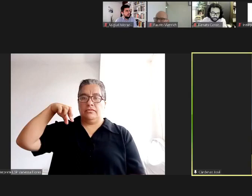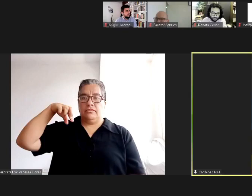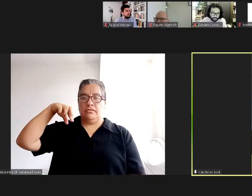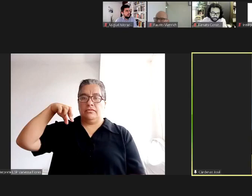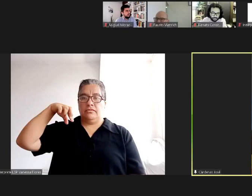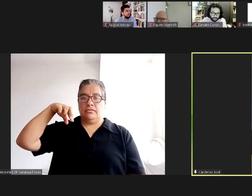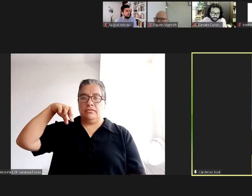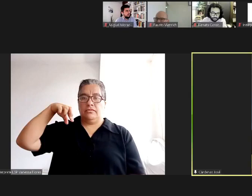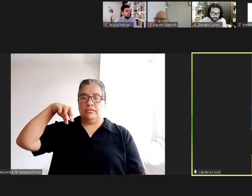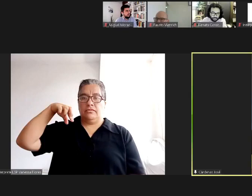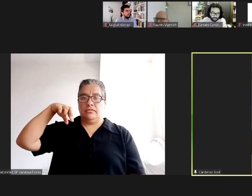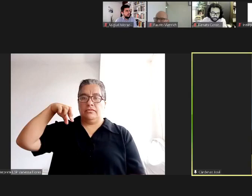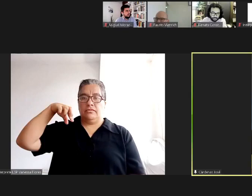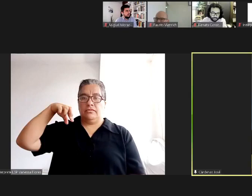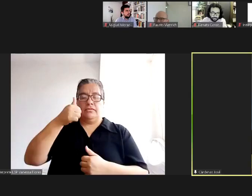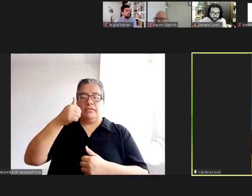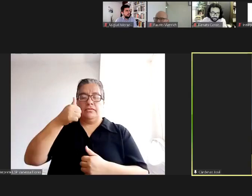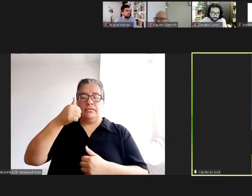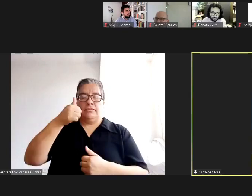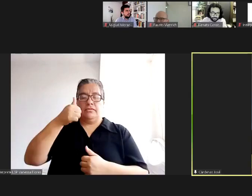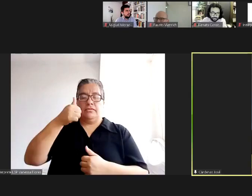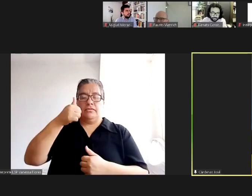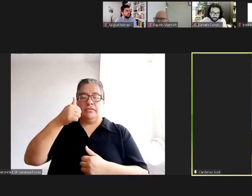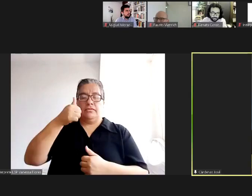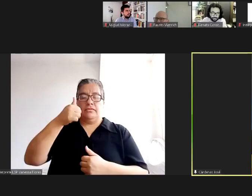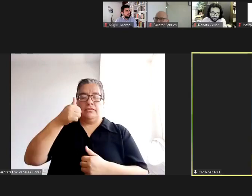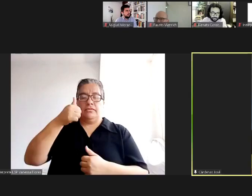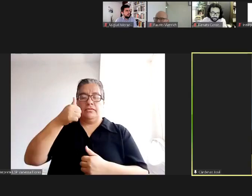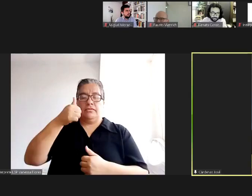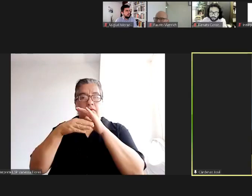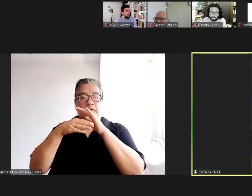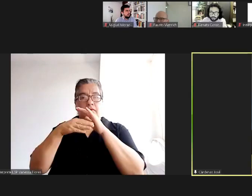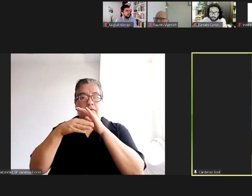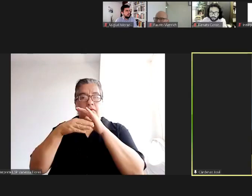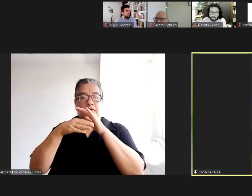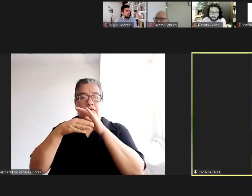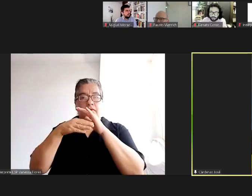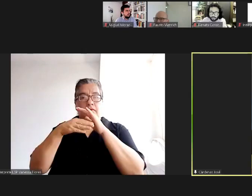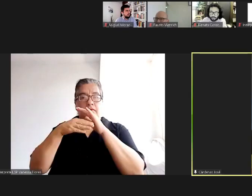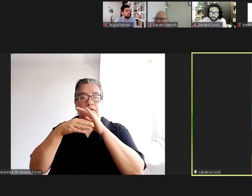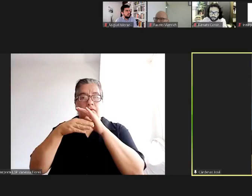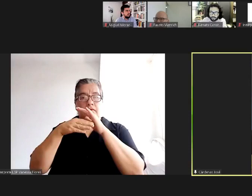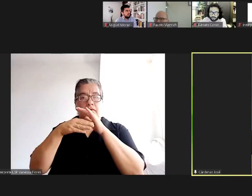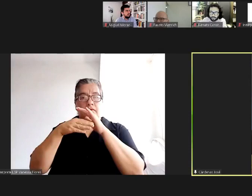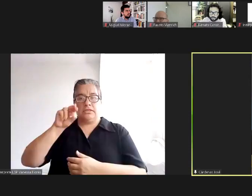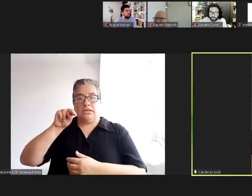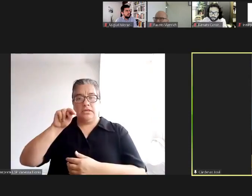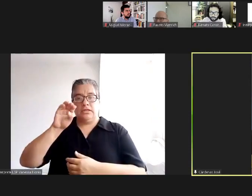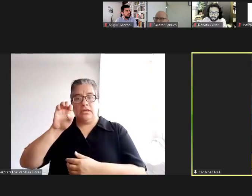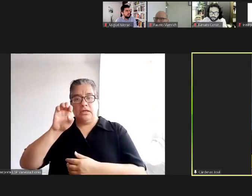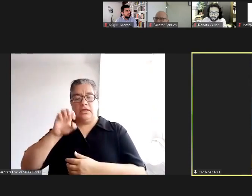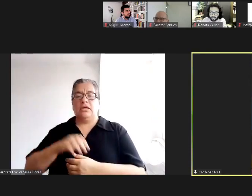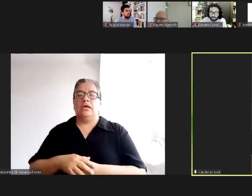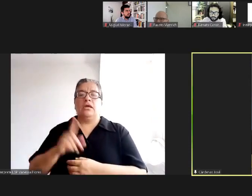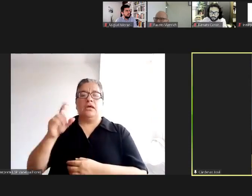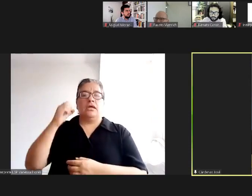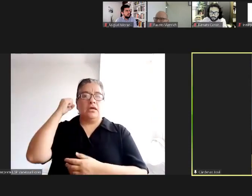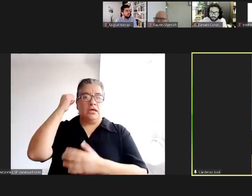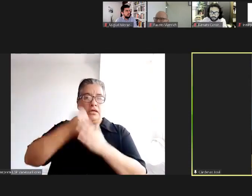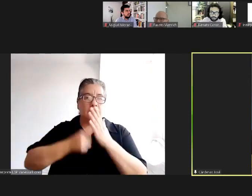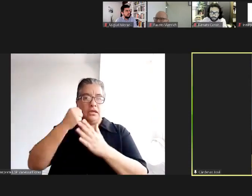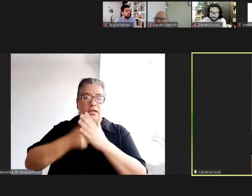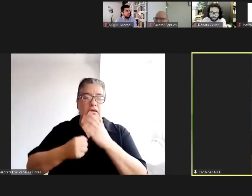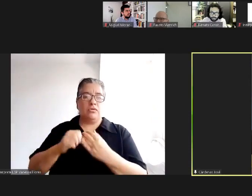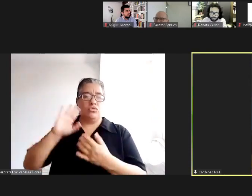en ejercicio de sus derechos, pero más que en ejercicio, en reclamo de sus derechos, en el 2013, junto con un